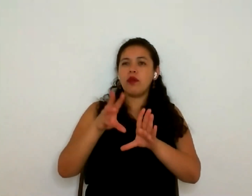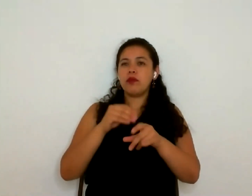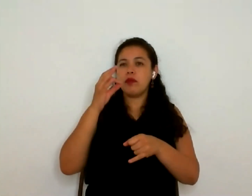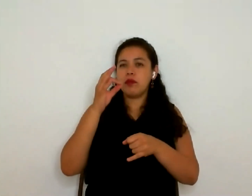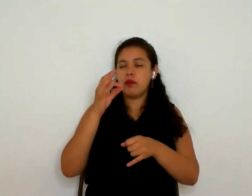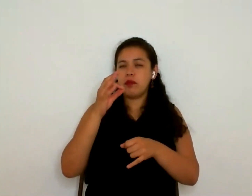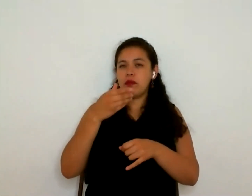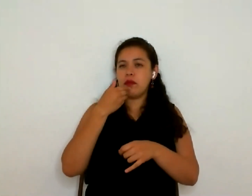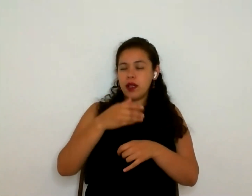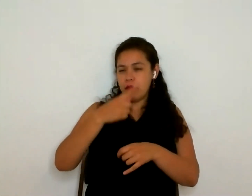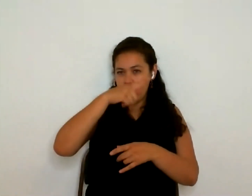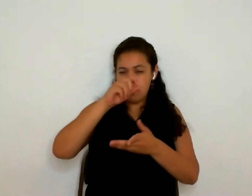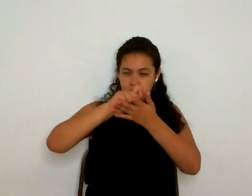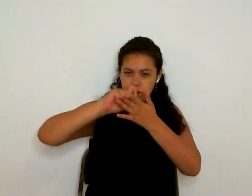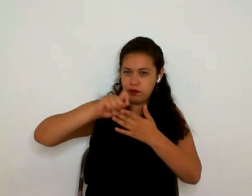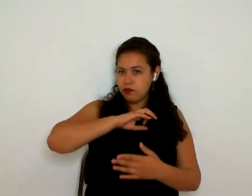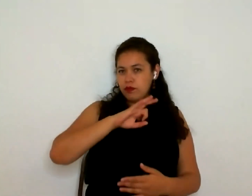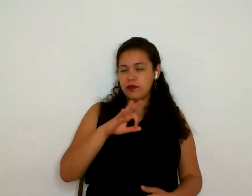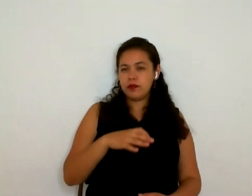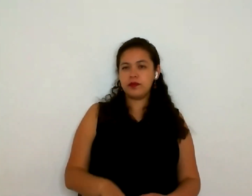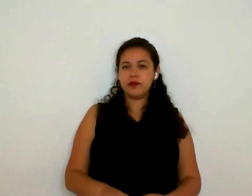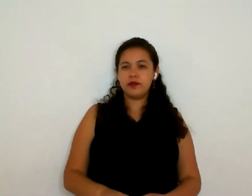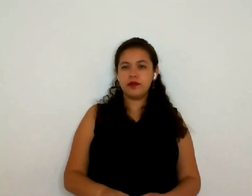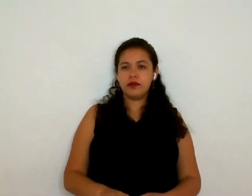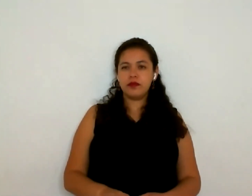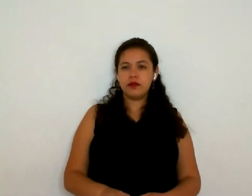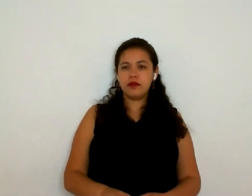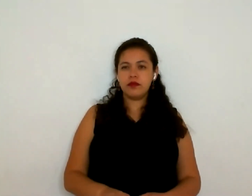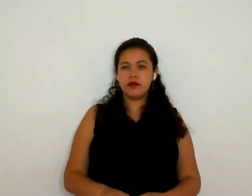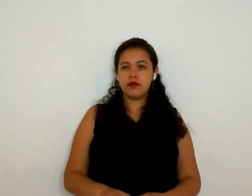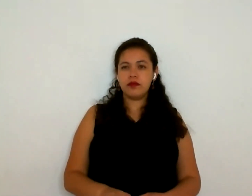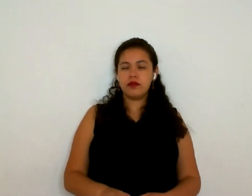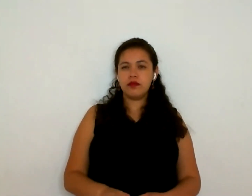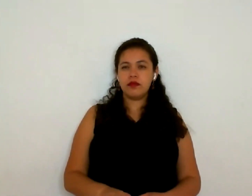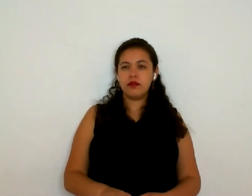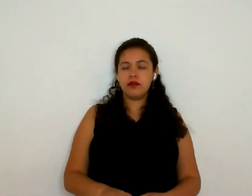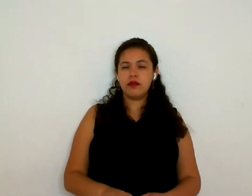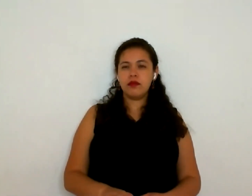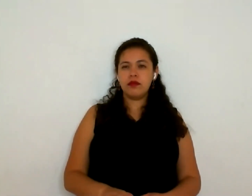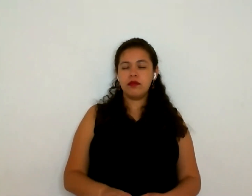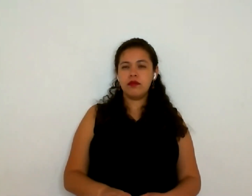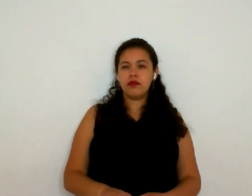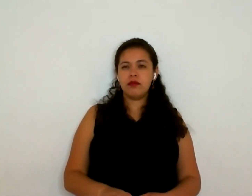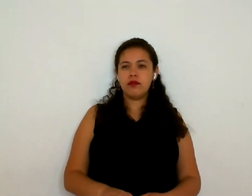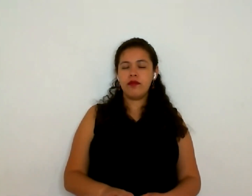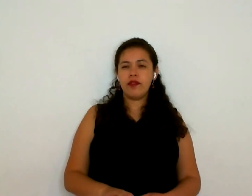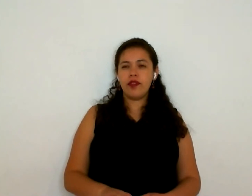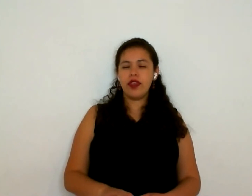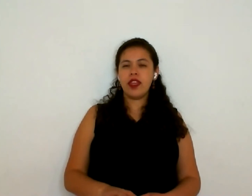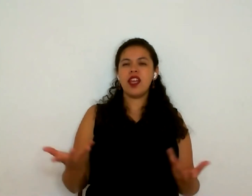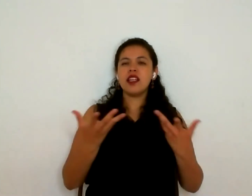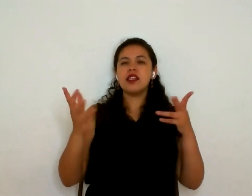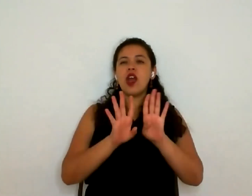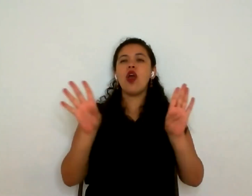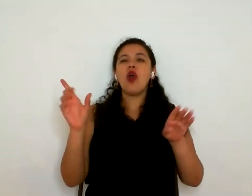pues ok alguien pregunta que se hace cuando dicen que no tienen comprobante de ingresos